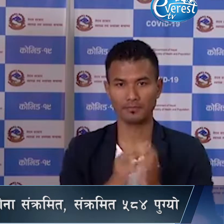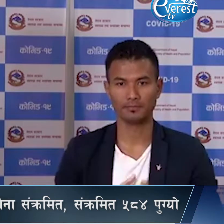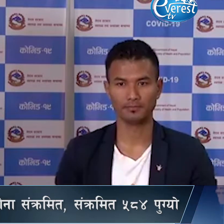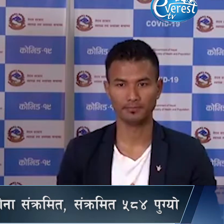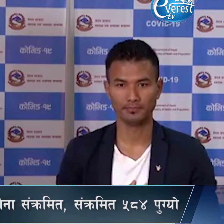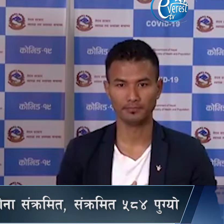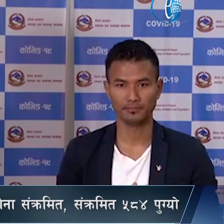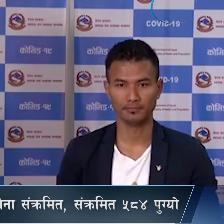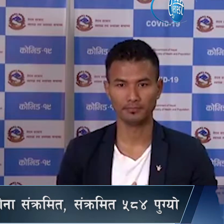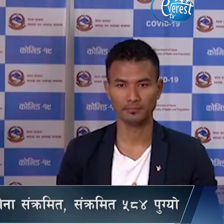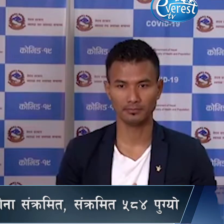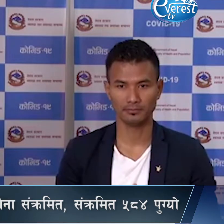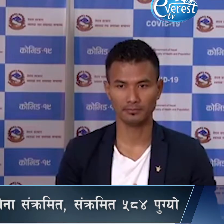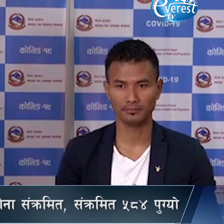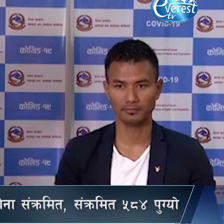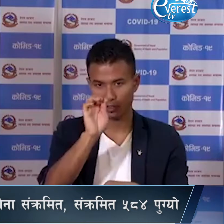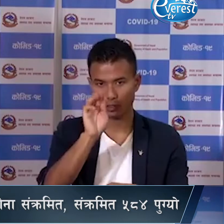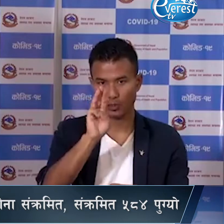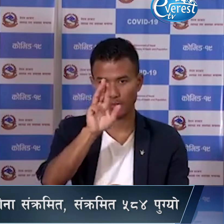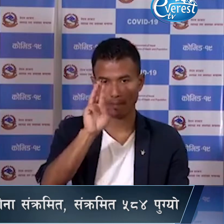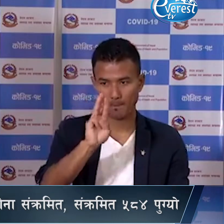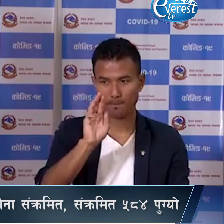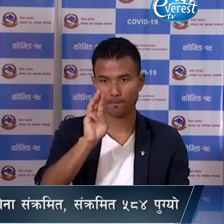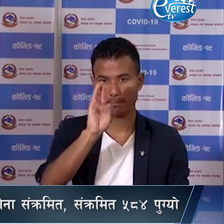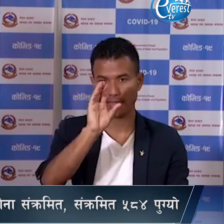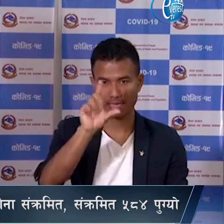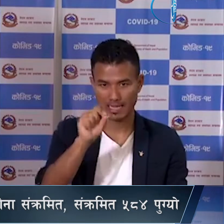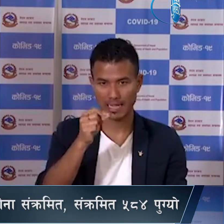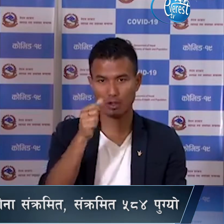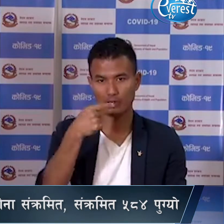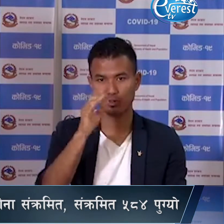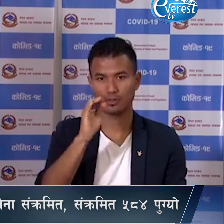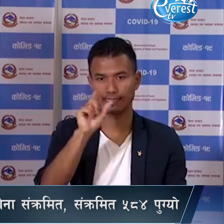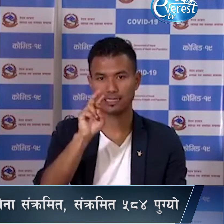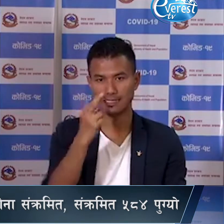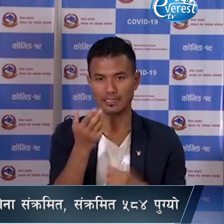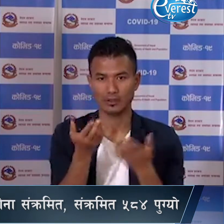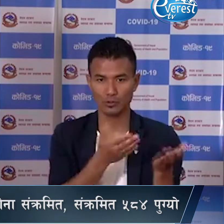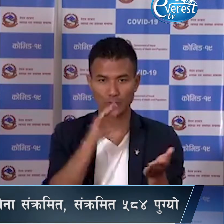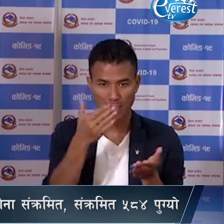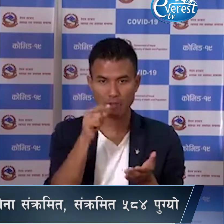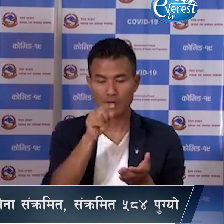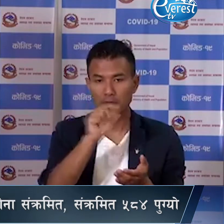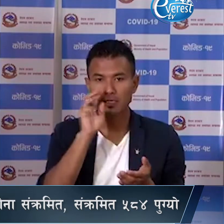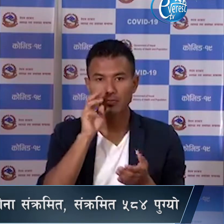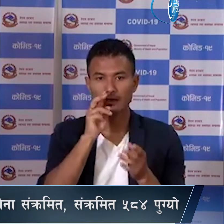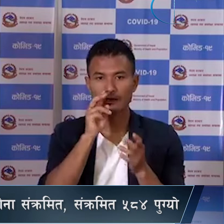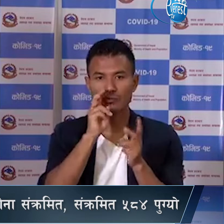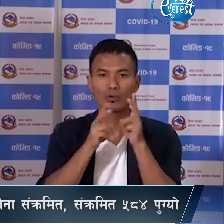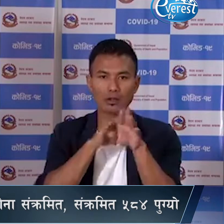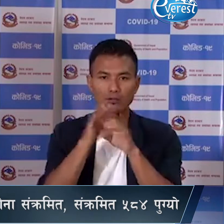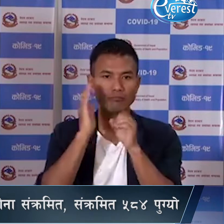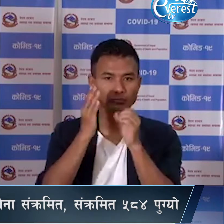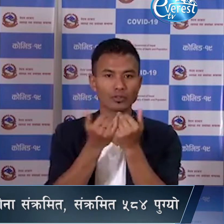32 जना संक्रमित भएका छन्। यस्तै गण्डकी प्रदेशमा 5, प्रदेश नम्बर 5 271, कर्णाली प्रदेशमा 4 र